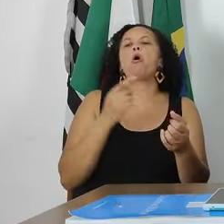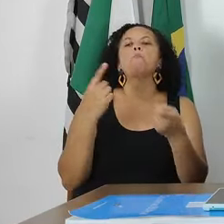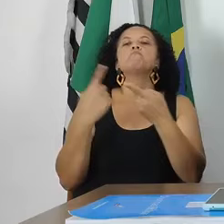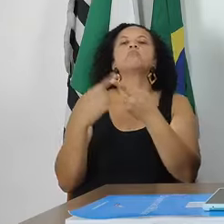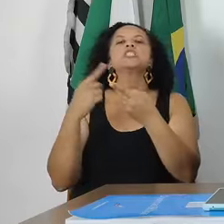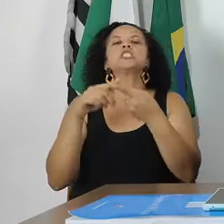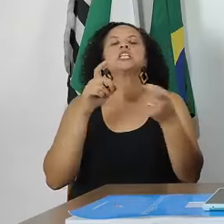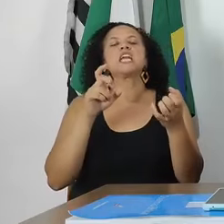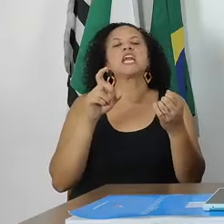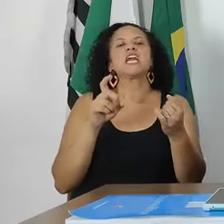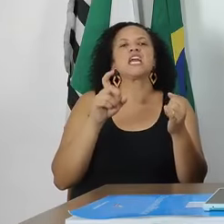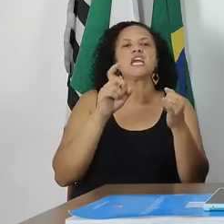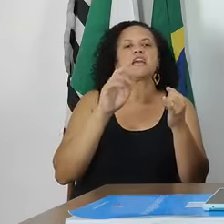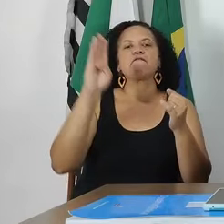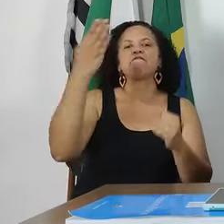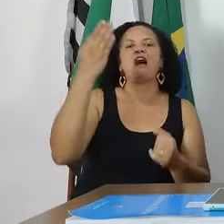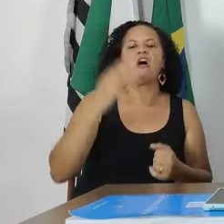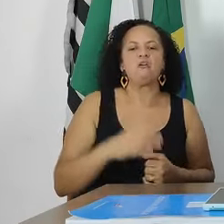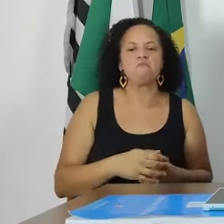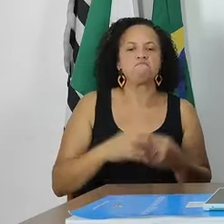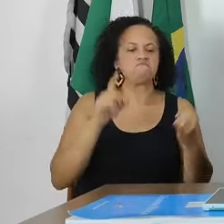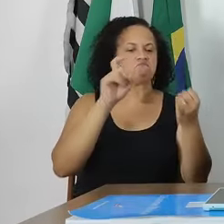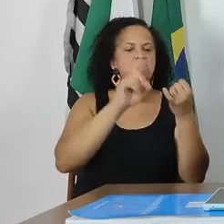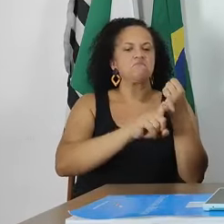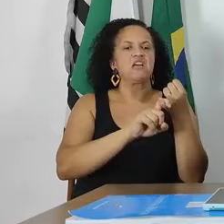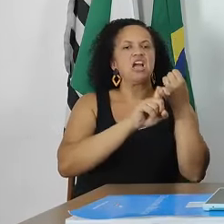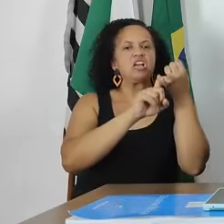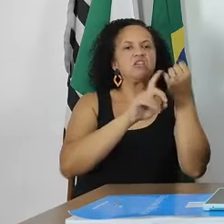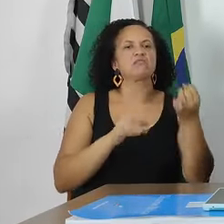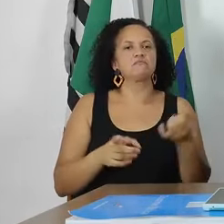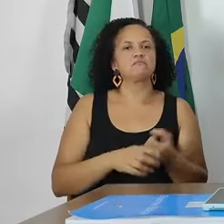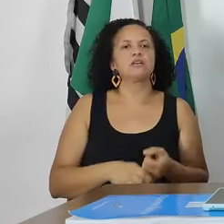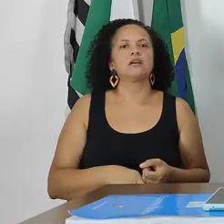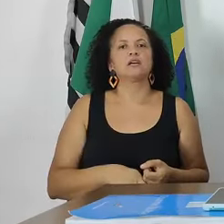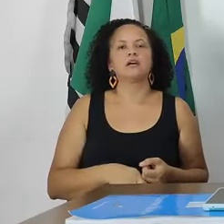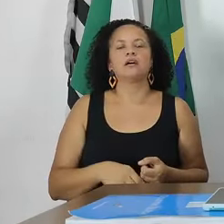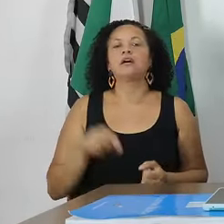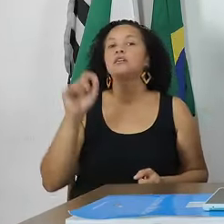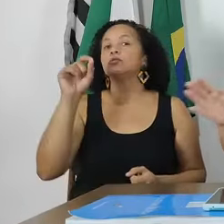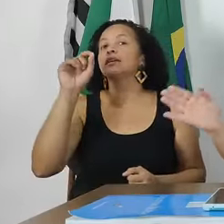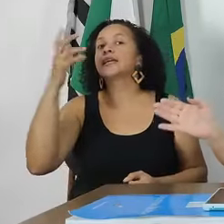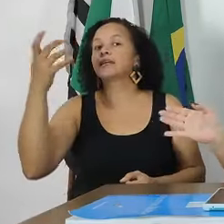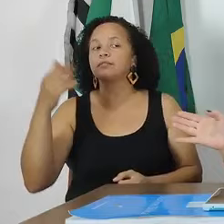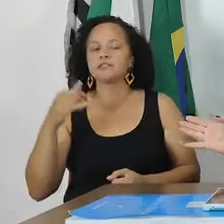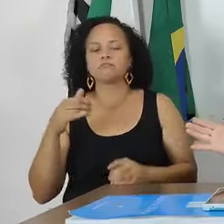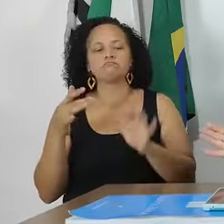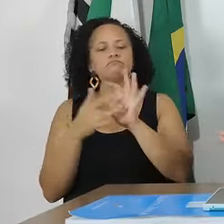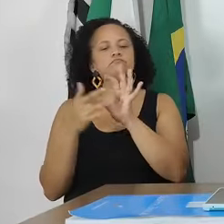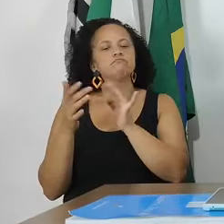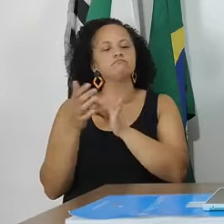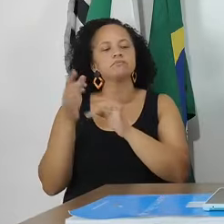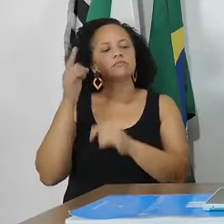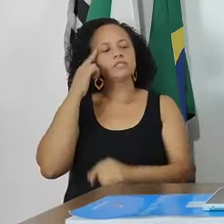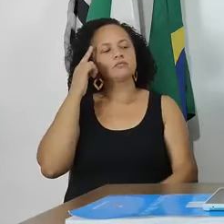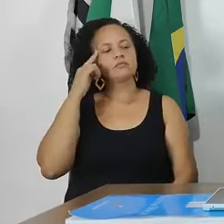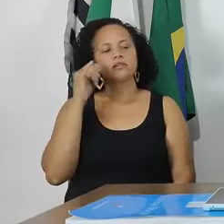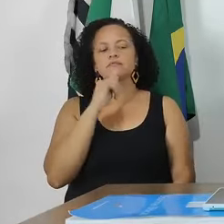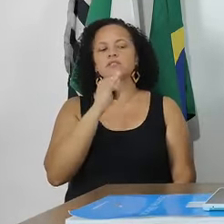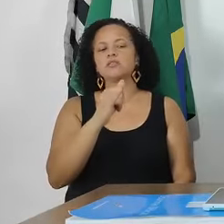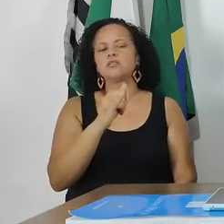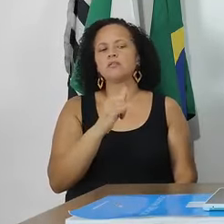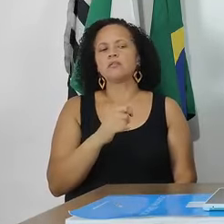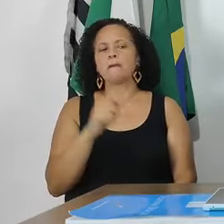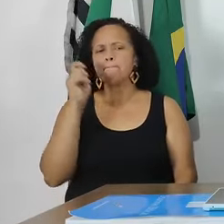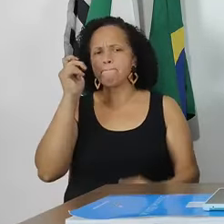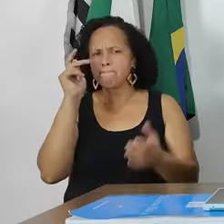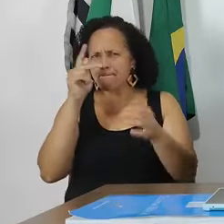é? Quem não tem pecado que atire a primeira pedra. Aí diz que saiu todo mundo, né? Saiu todo mundo,